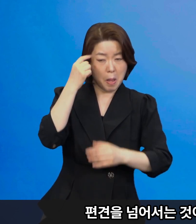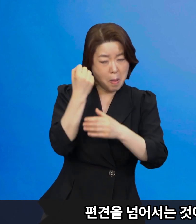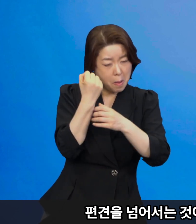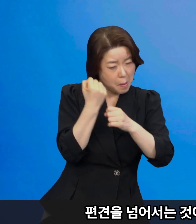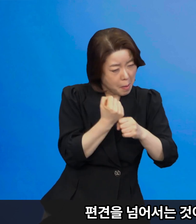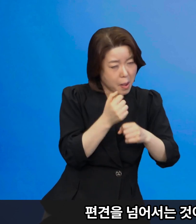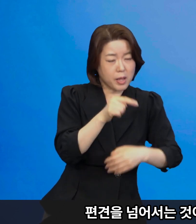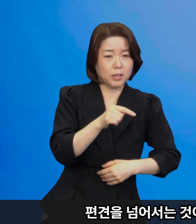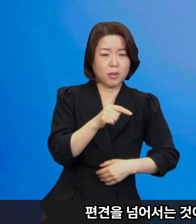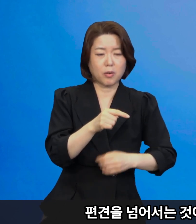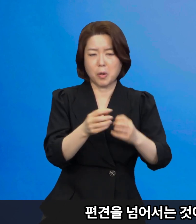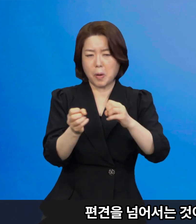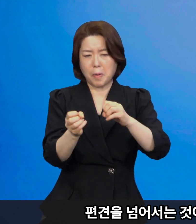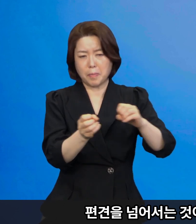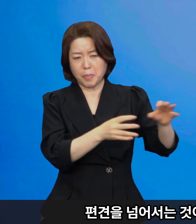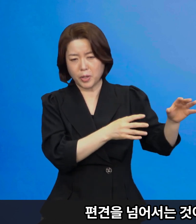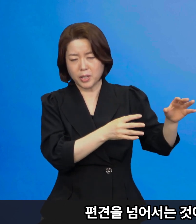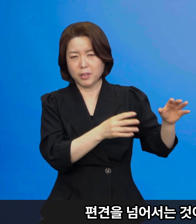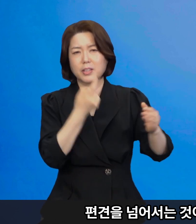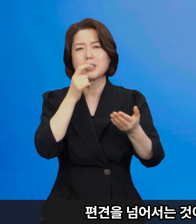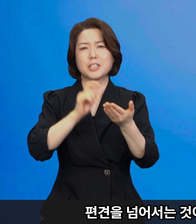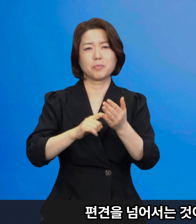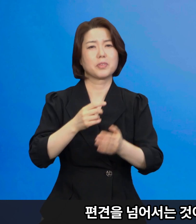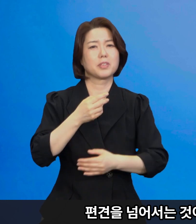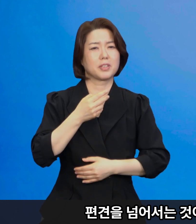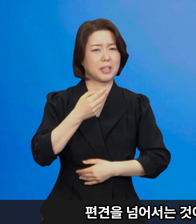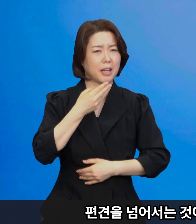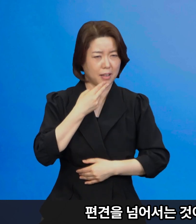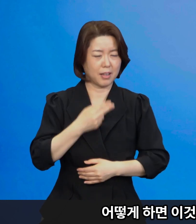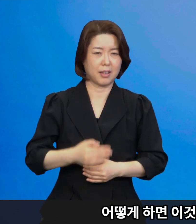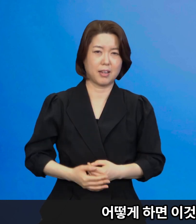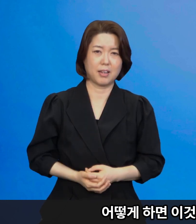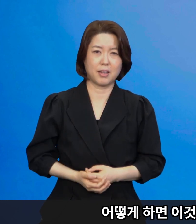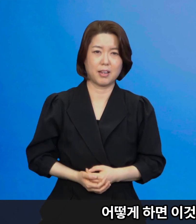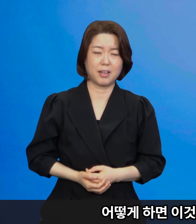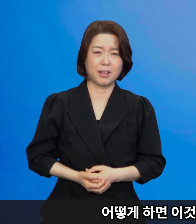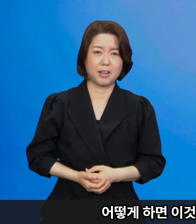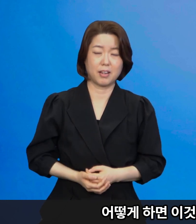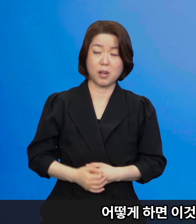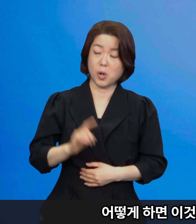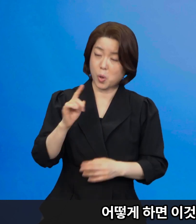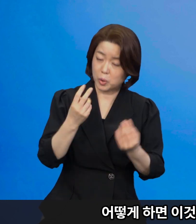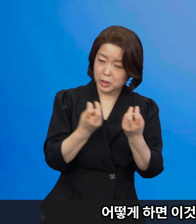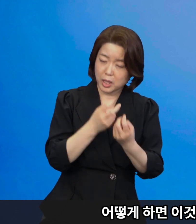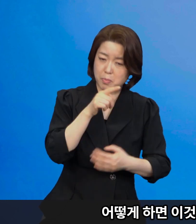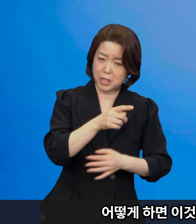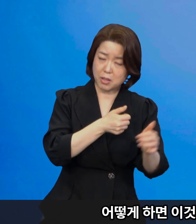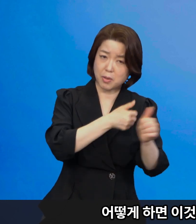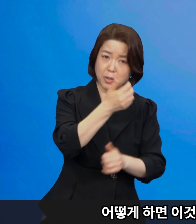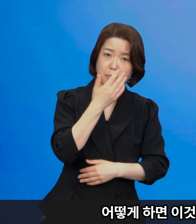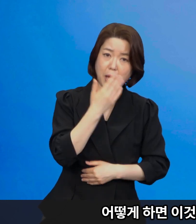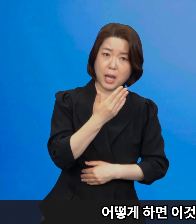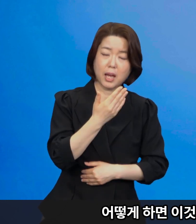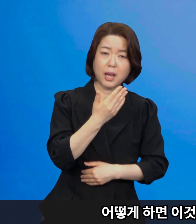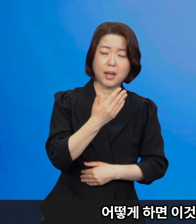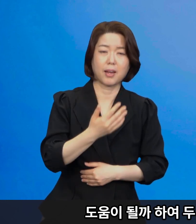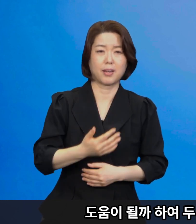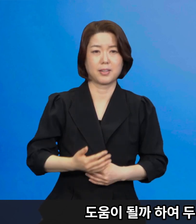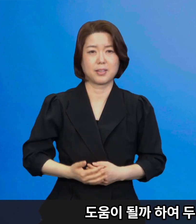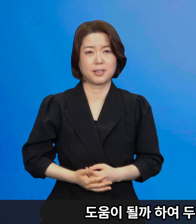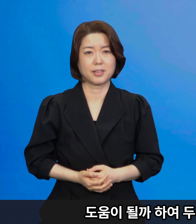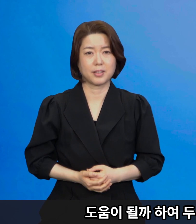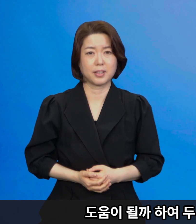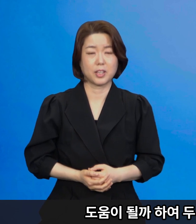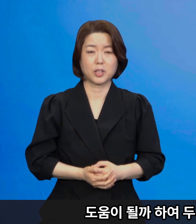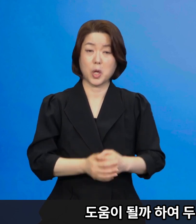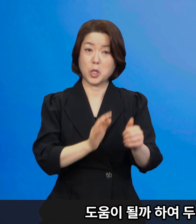것이 쉽지 않을 때가 있습니다. 어떻게 하면 이것을 극복할 수 있을까요?